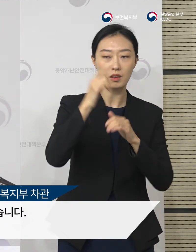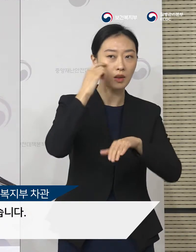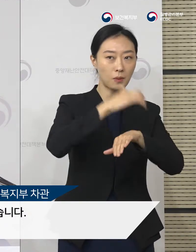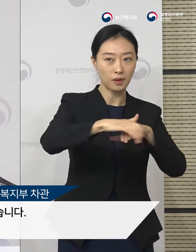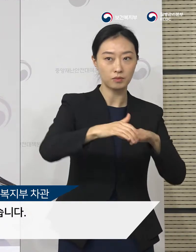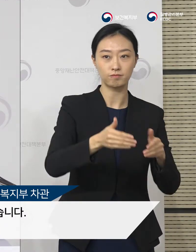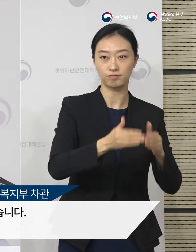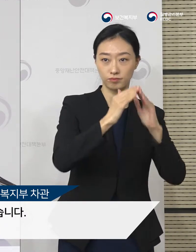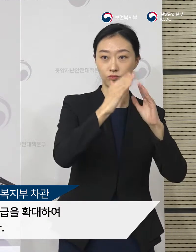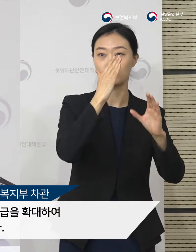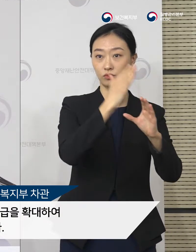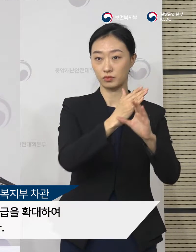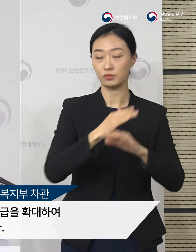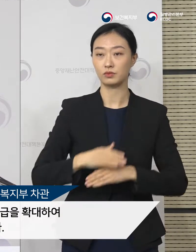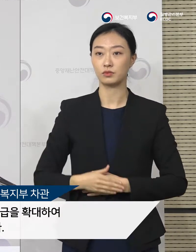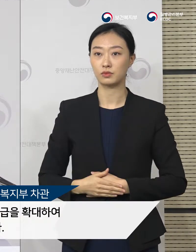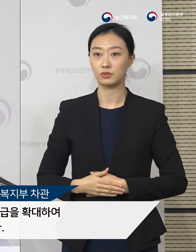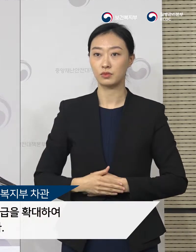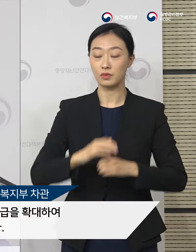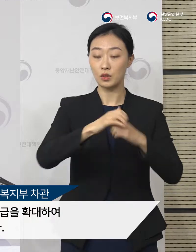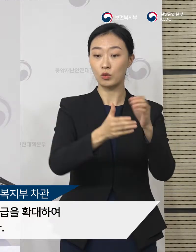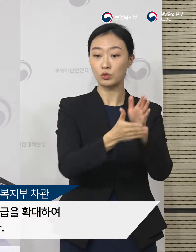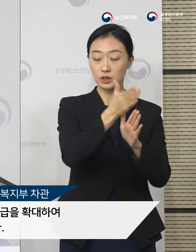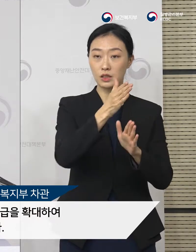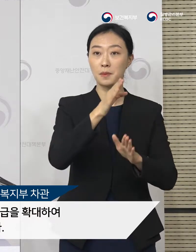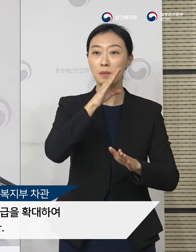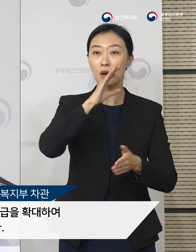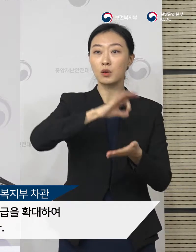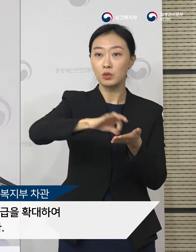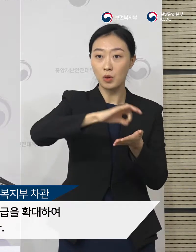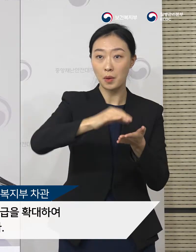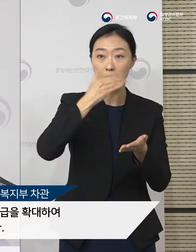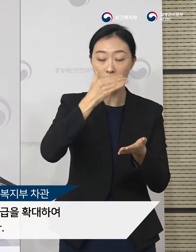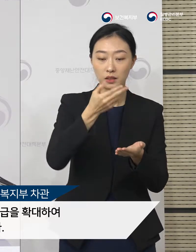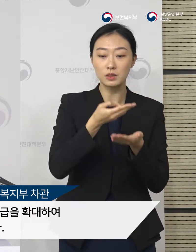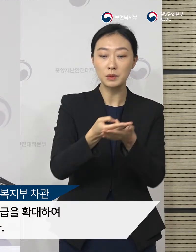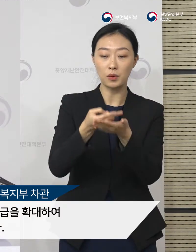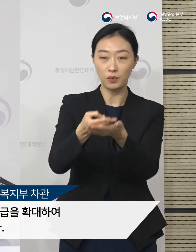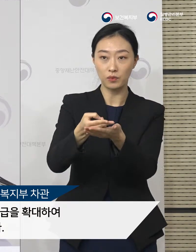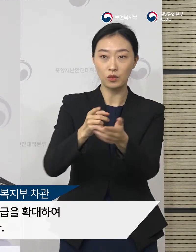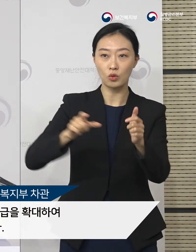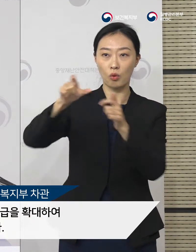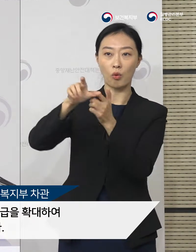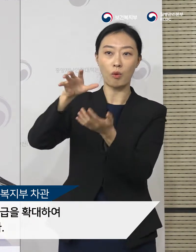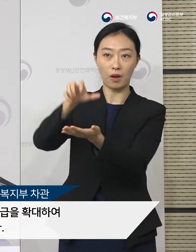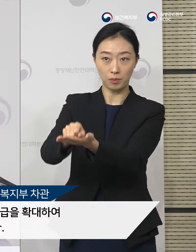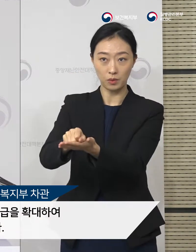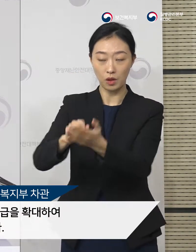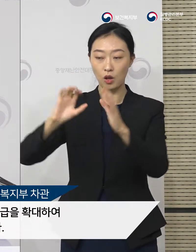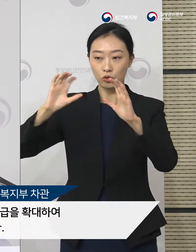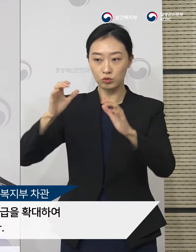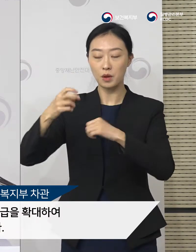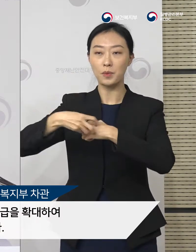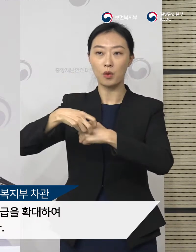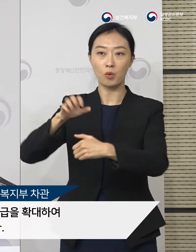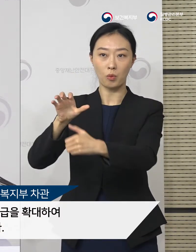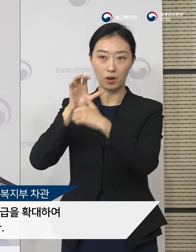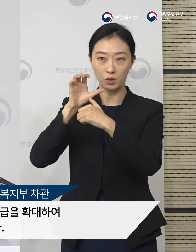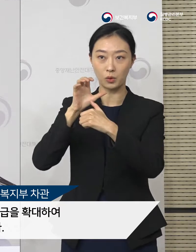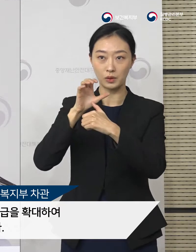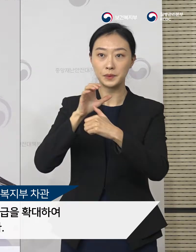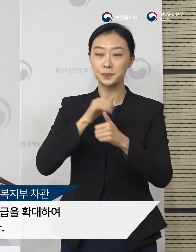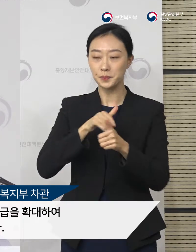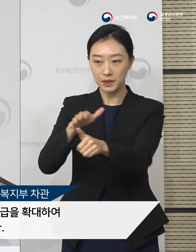있습니다. 우선 대구시 확진 환자들이 이용할 수 있는 병상 공급을 확대하여 국가병원을 활용하여 환자를